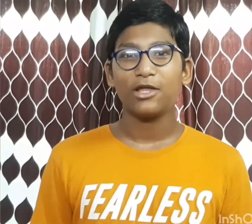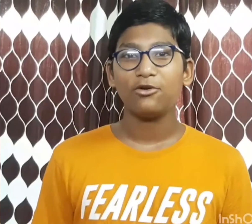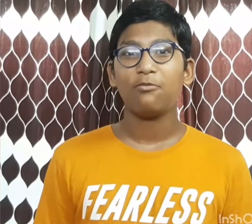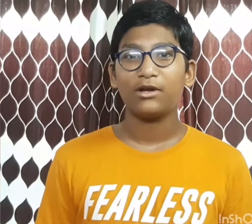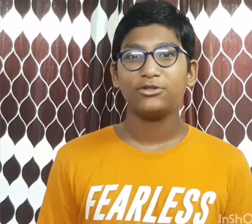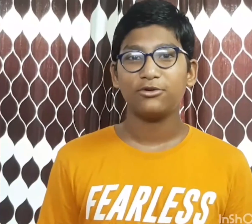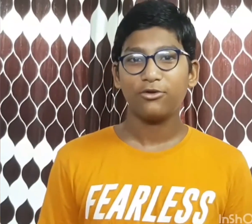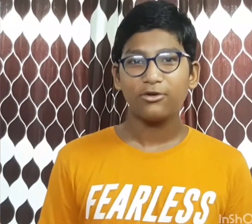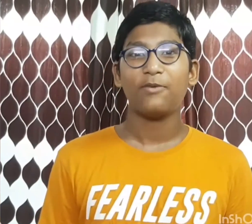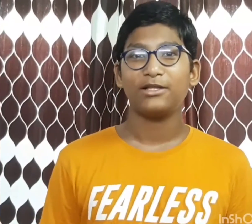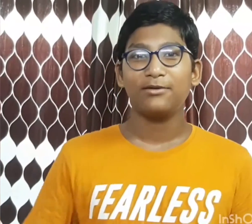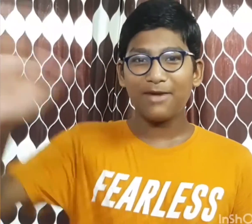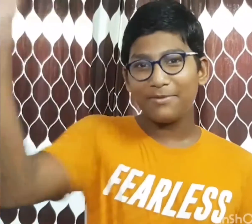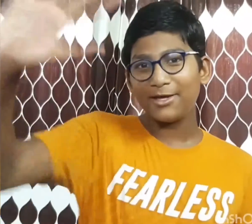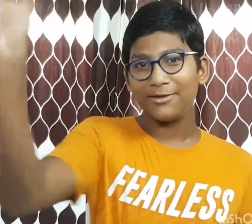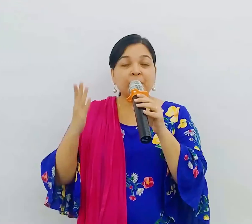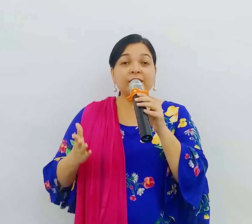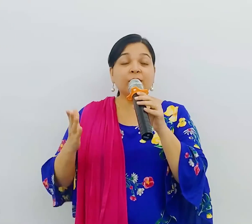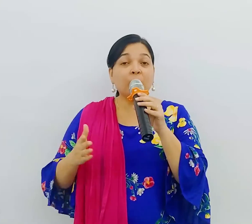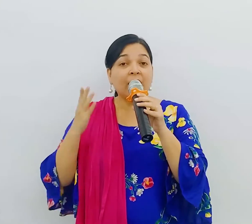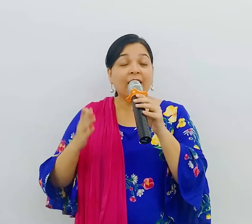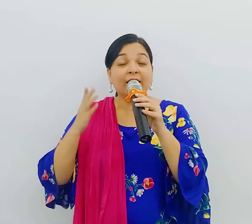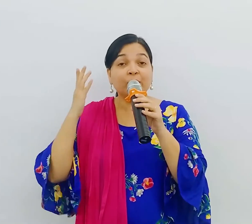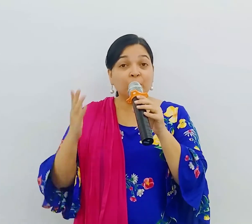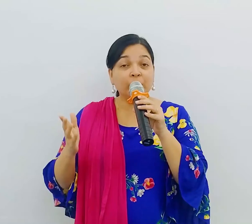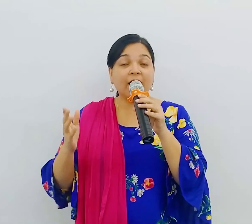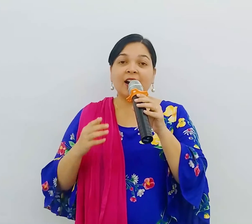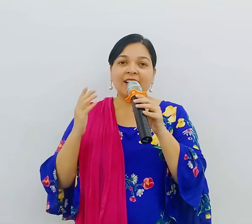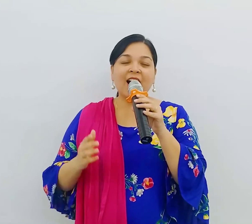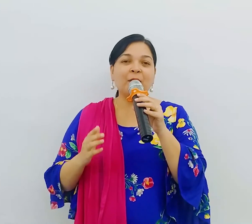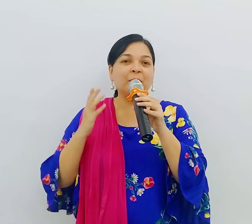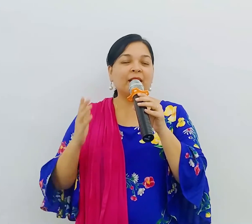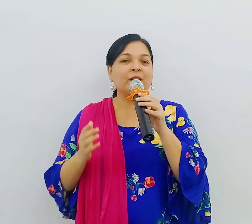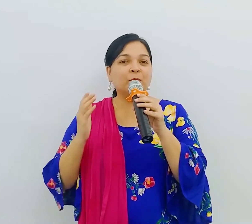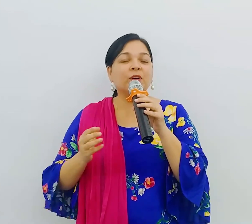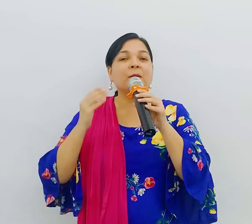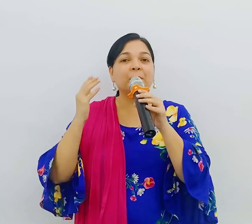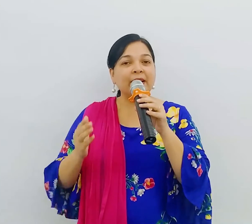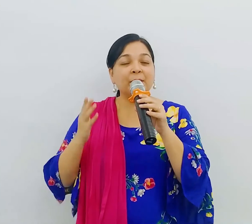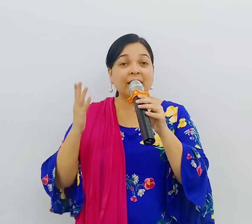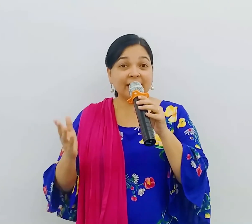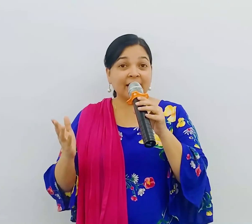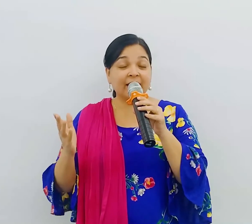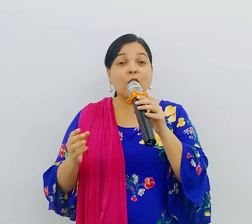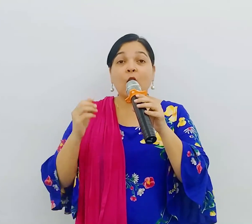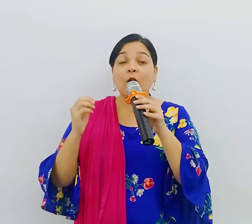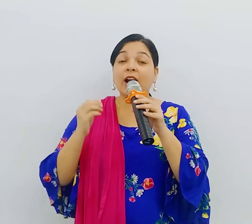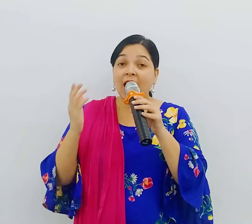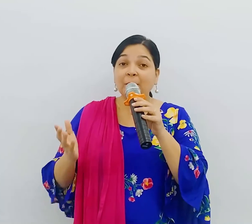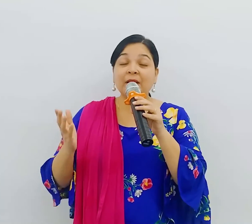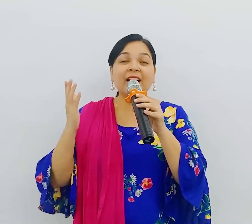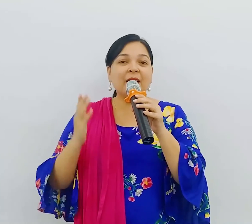এই কথাগুলো বলার জন্য ধন্যবাদ। বাই বাই। প্রেজ দ্য লর্ড, হালেলুইয়া। যদি তোমরা এই প্রোগ্রাম প্রথমবার